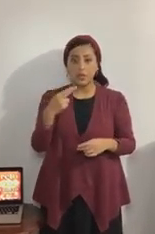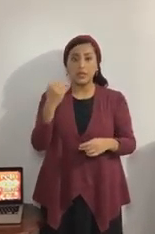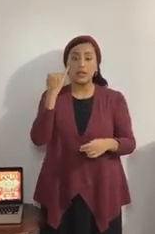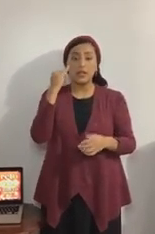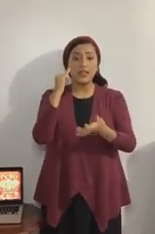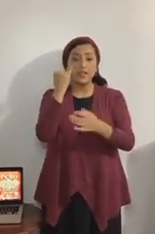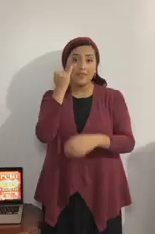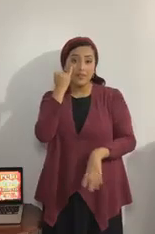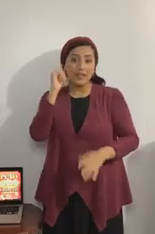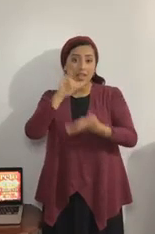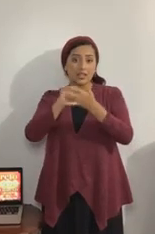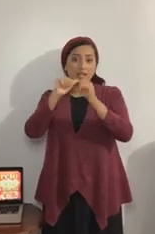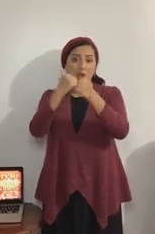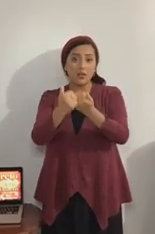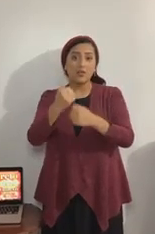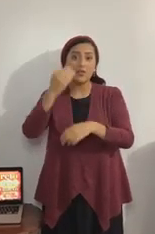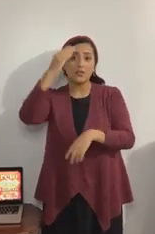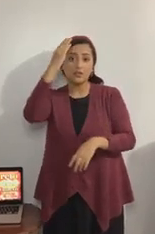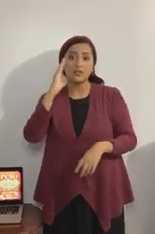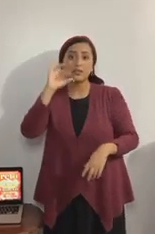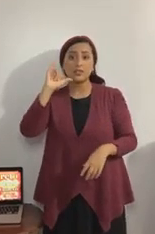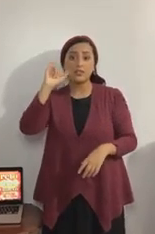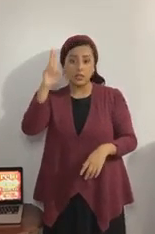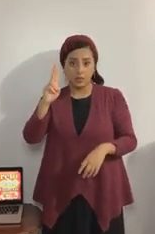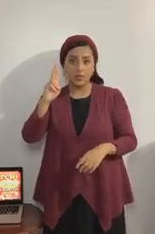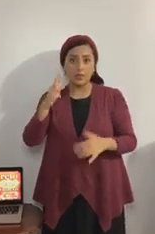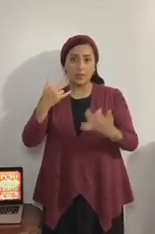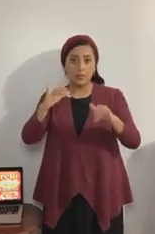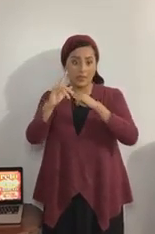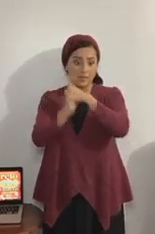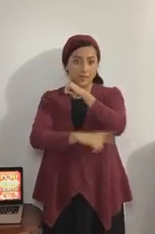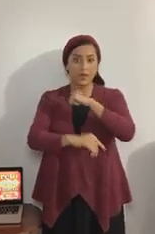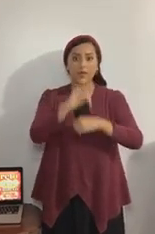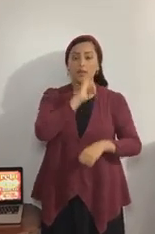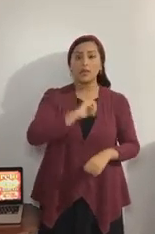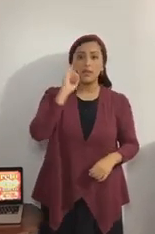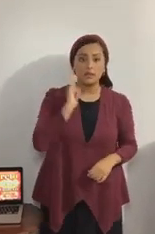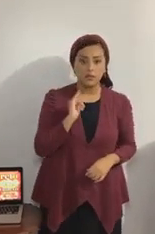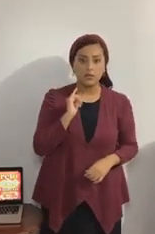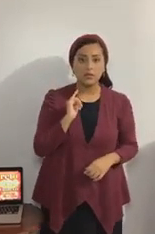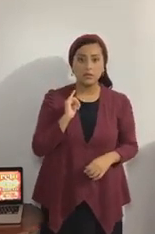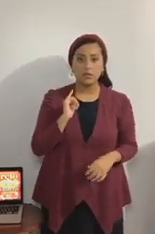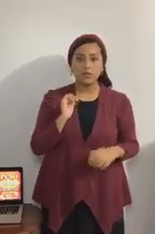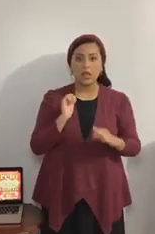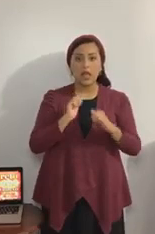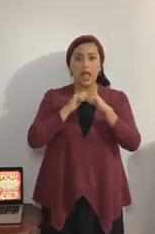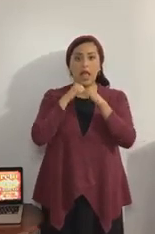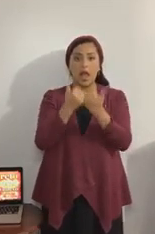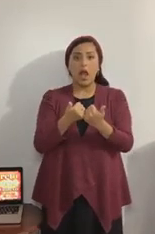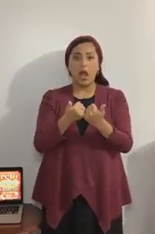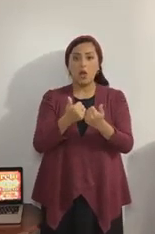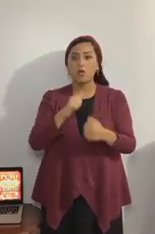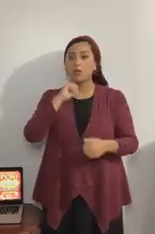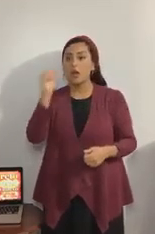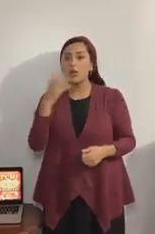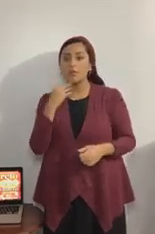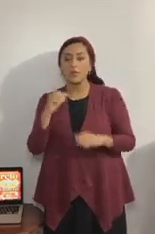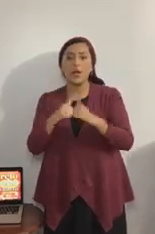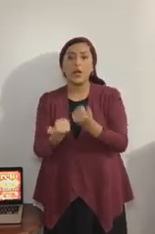tuvo Yahweh y ese trato sigue teniendo con el pueblo de Israel, ¿qué no será con los goyim? Están perdidos, están